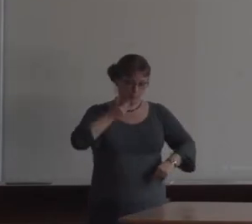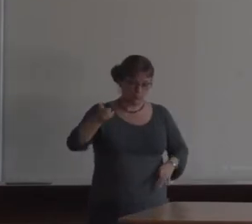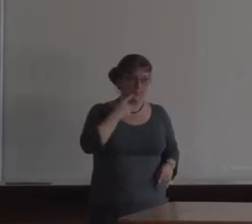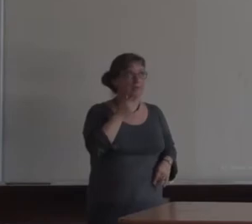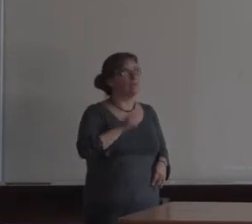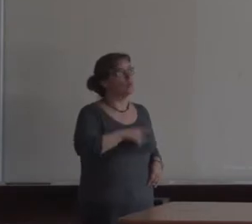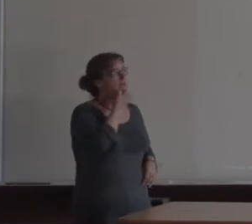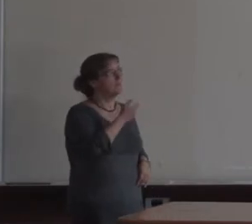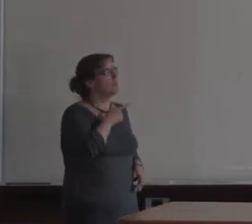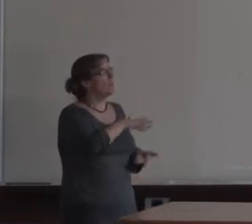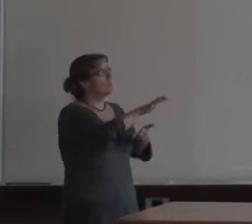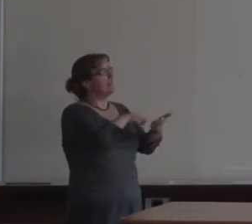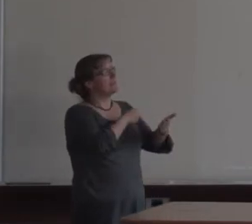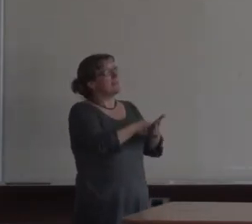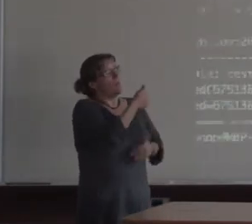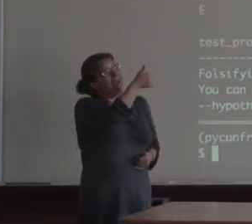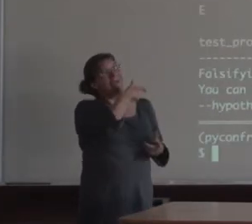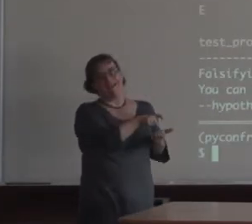ce que cette propriété soit vraie.